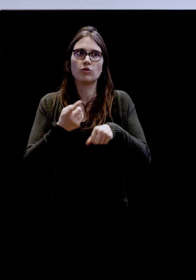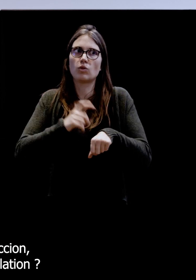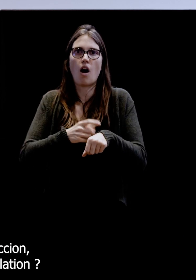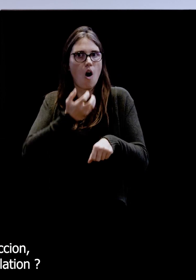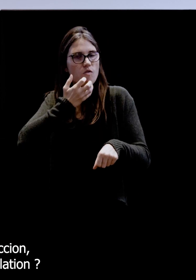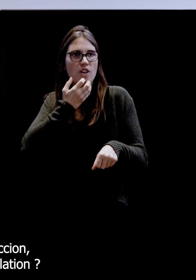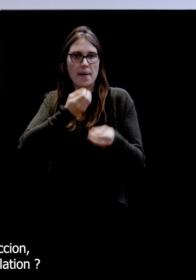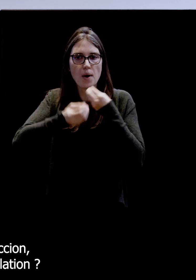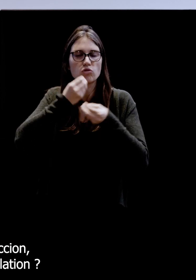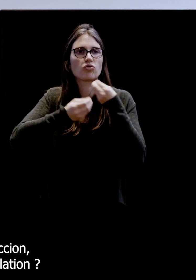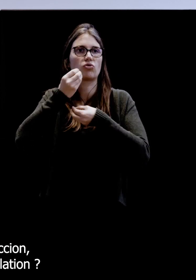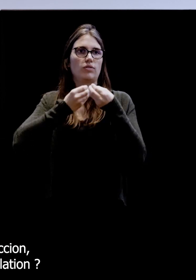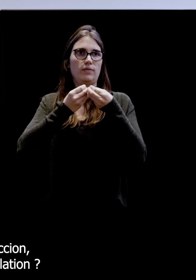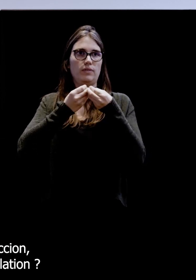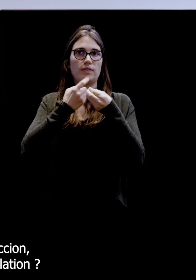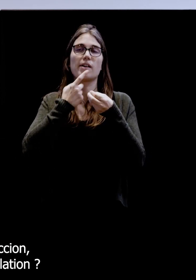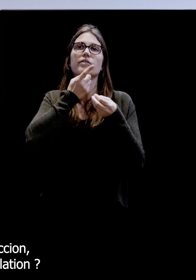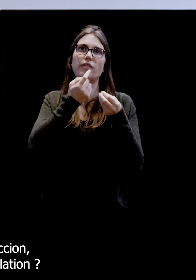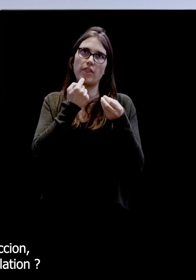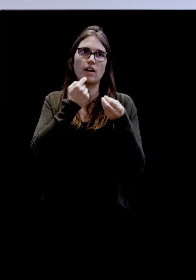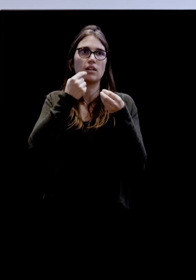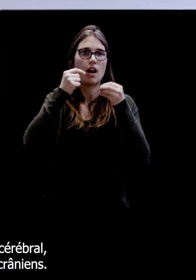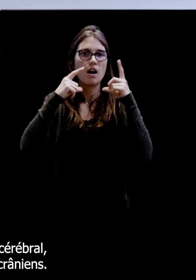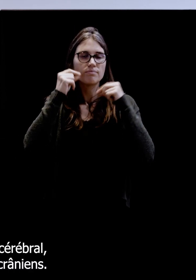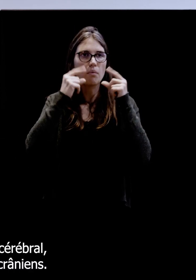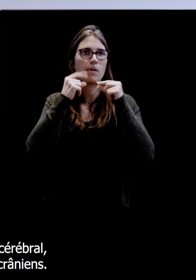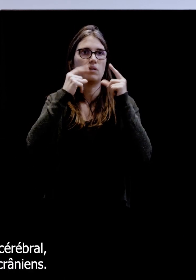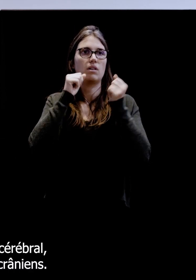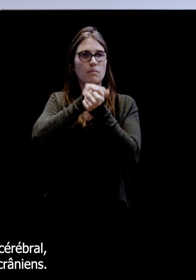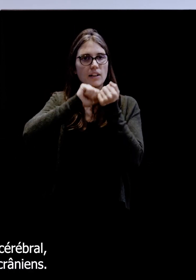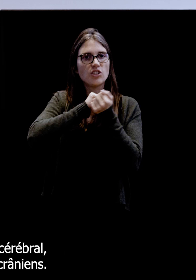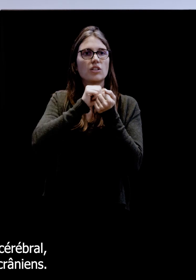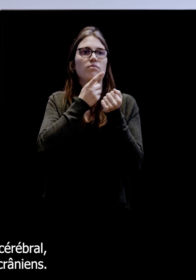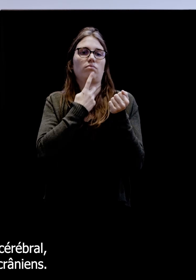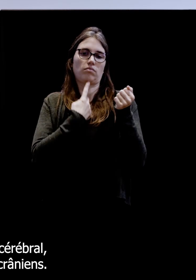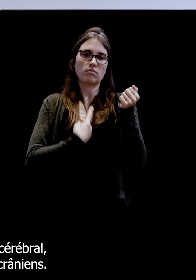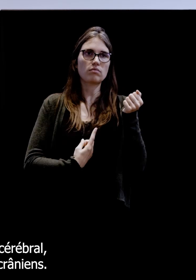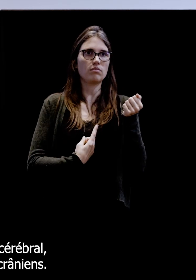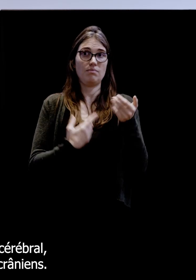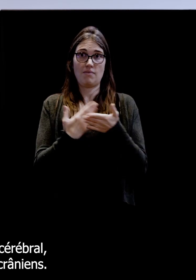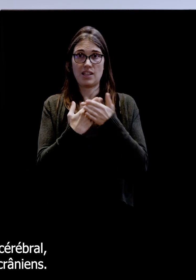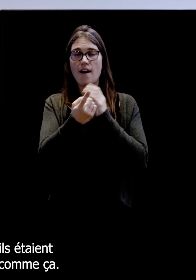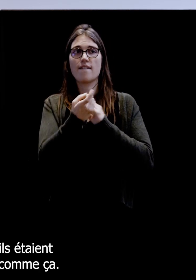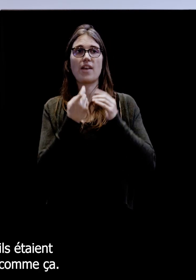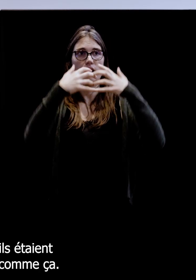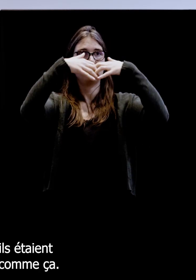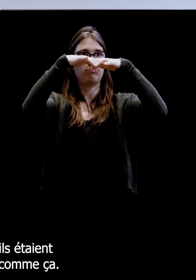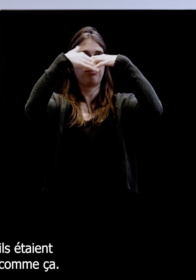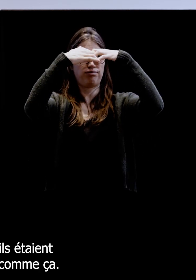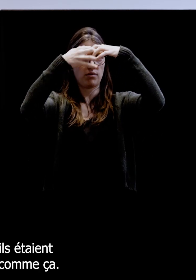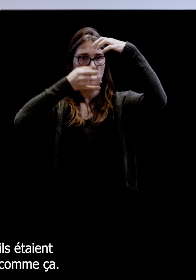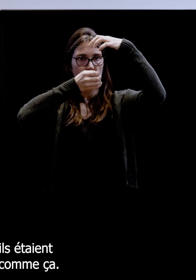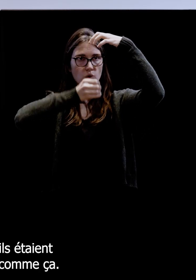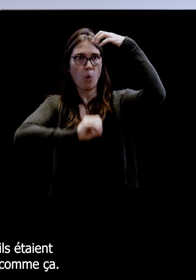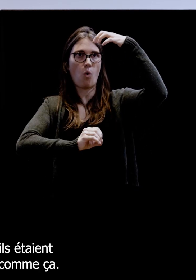réflexe de coordonner sa succion, sa déglutition, sa ventilation? Eh bien, c'est son tronc cérébral, en particulier ses nerfs crâniens. Je vous avais dit hier qu'ils